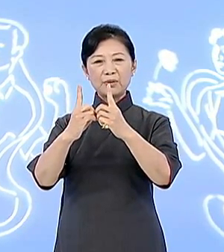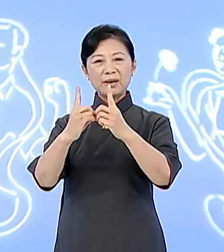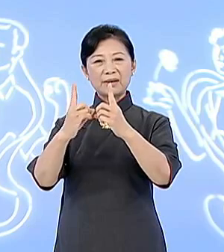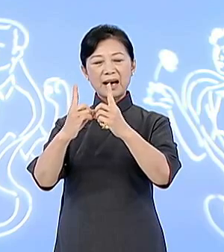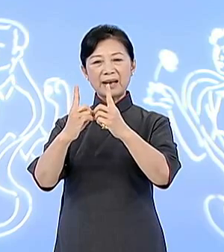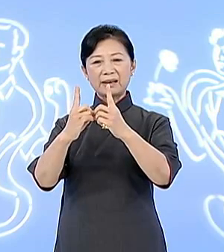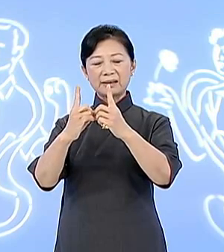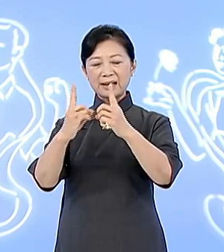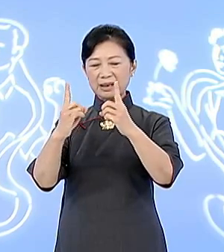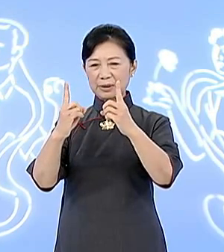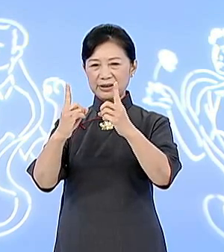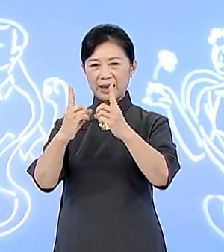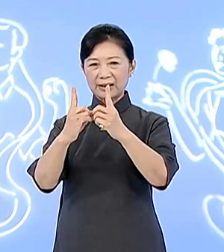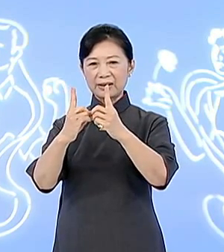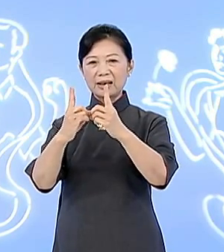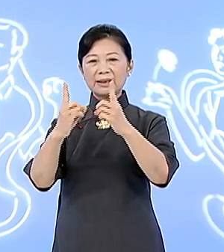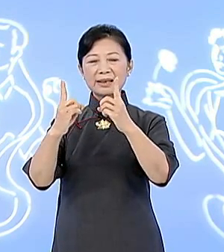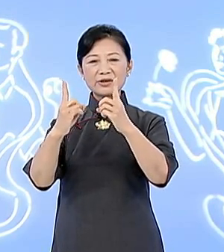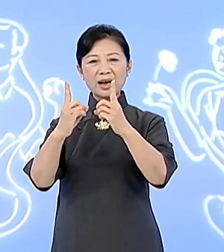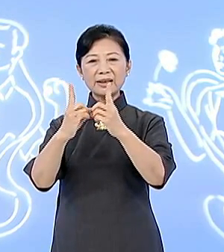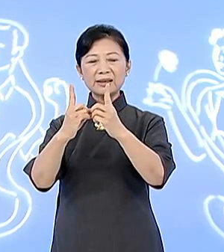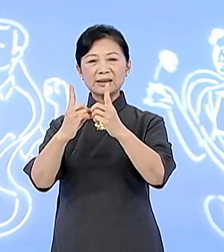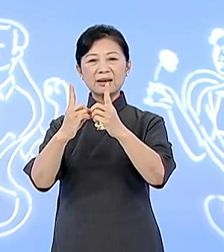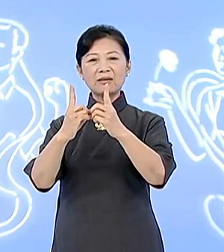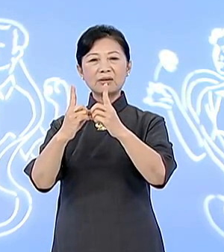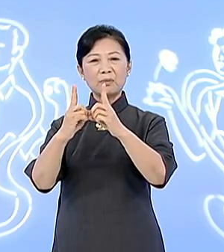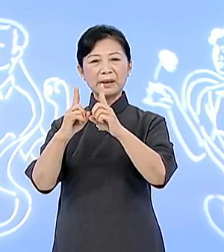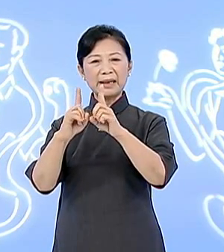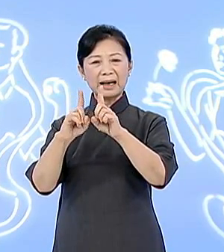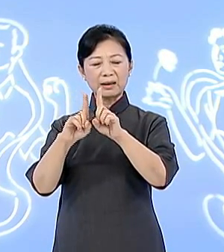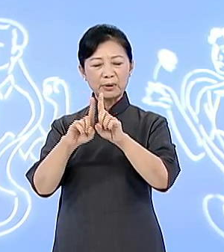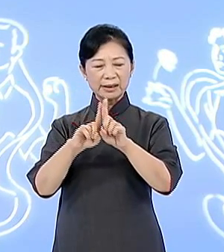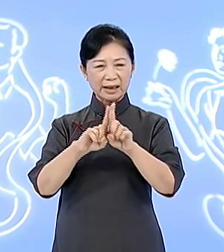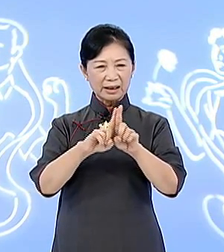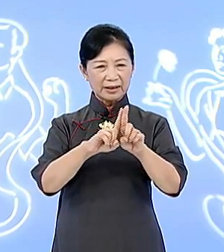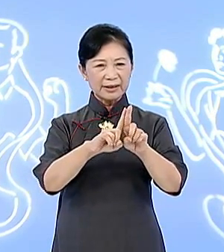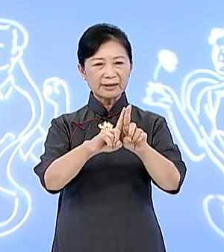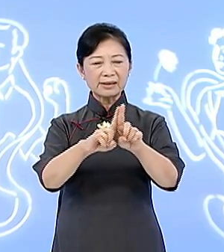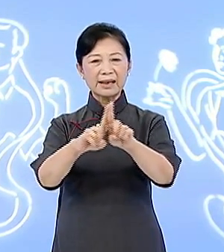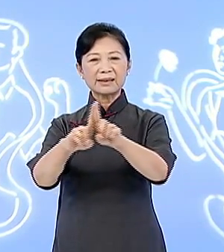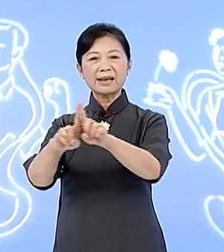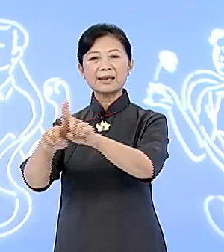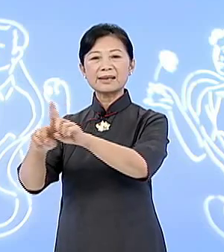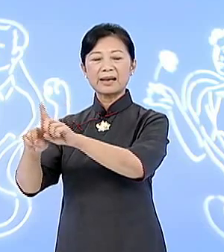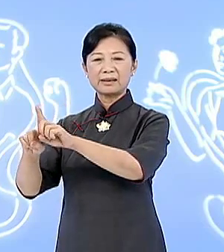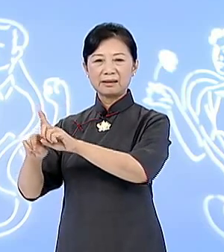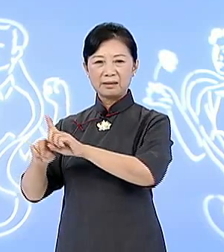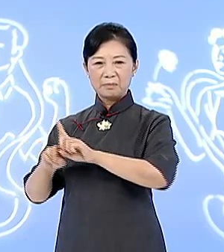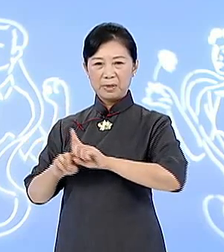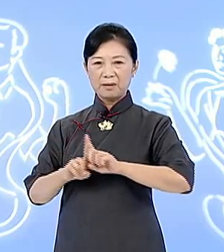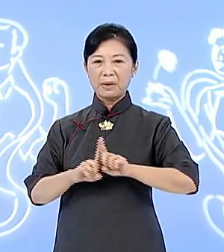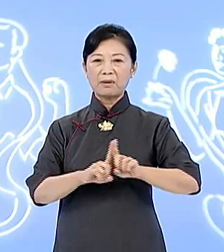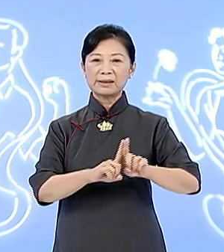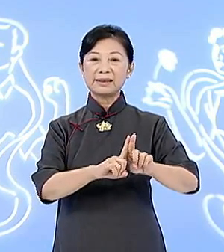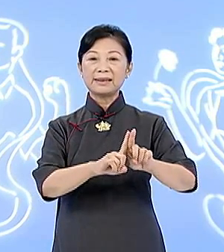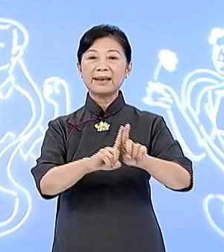愿爱常常会相遇。那相遇之后呢，我们两个会一直在常常没有办法去离开